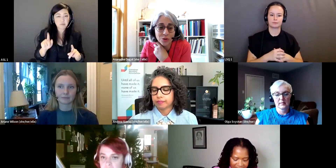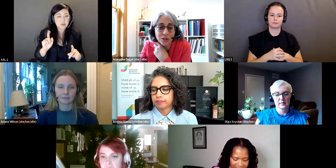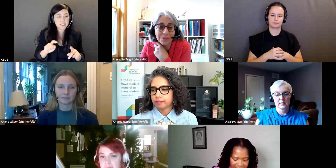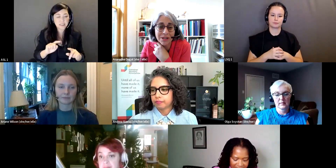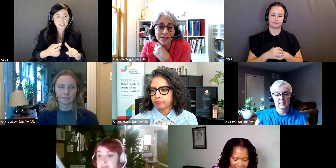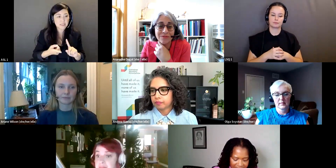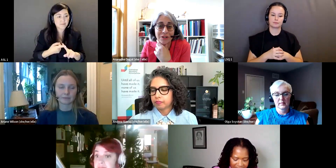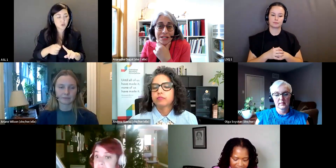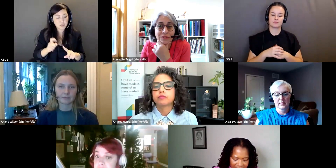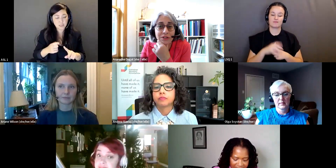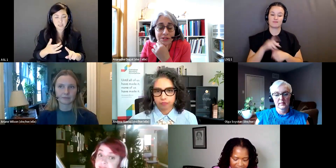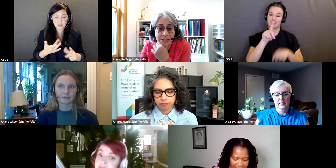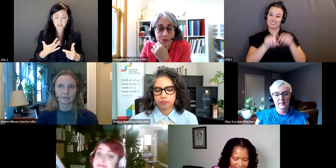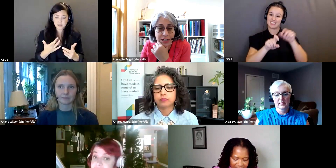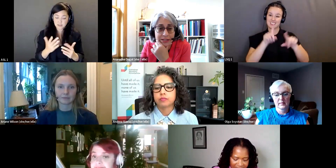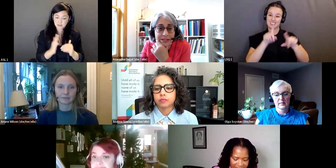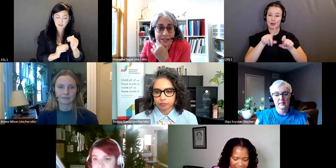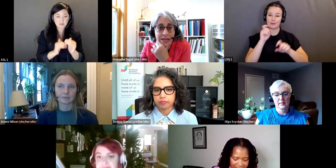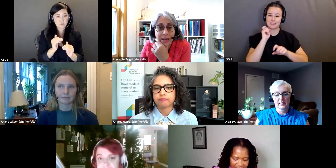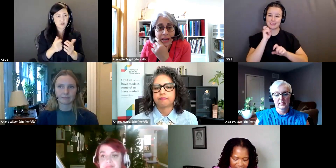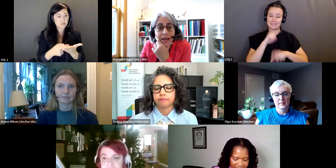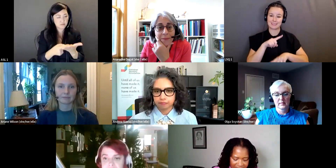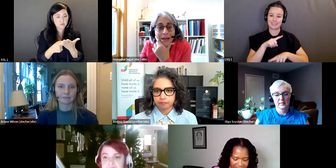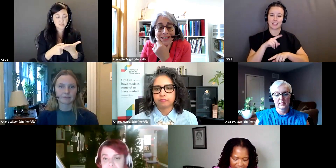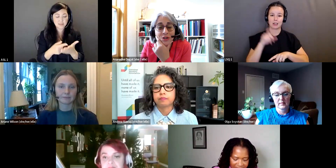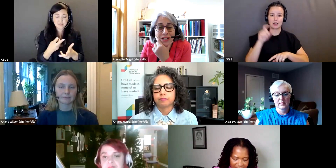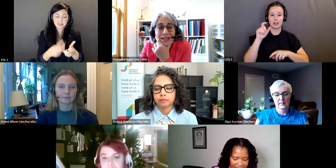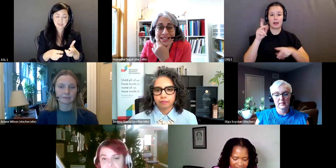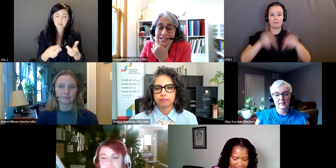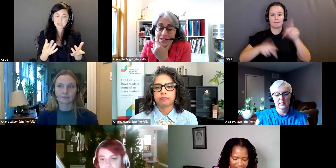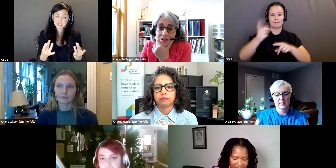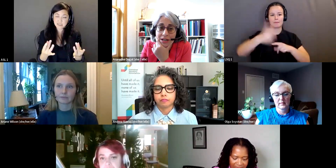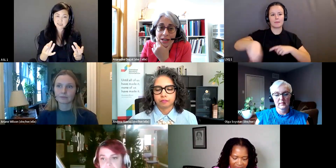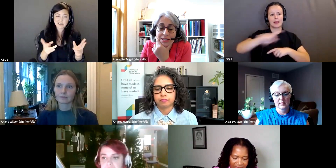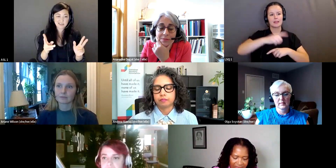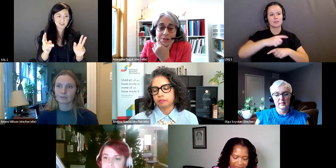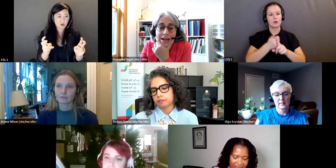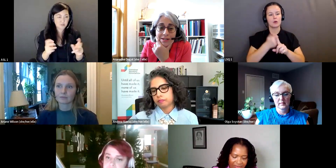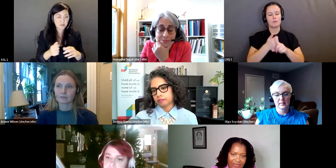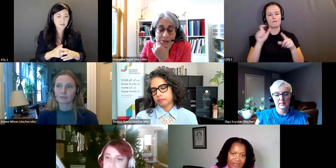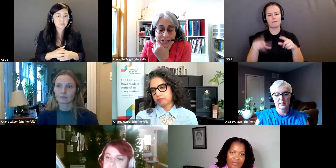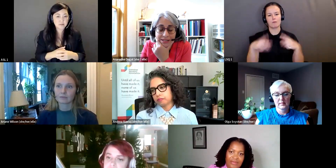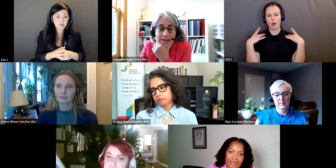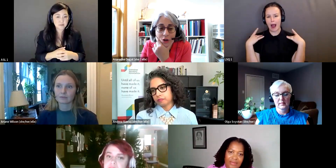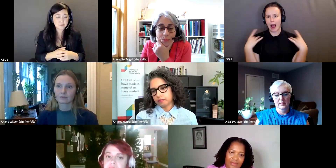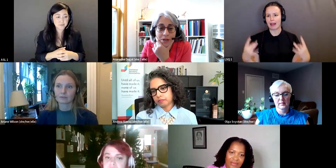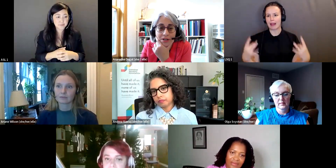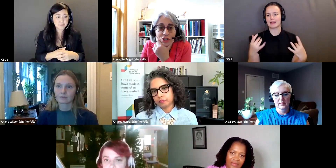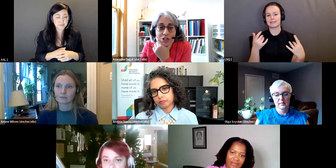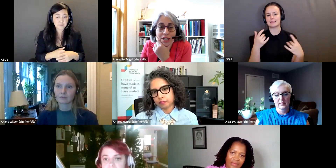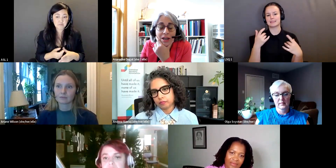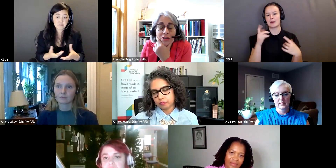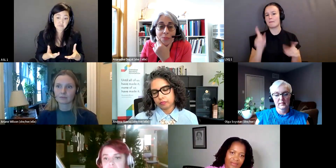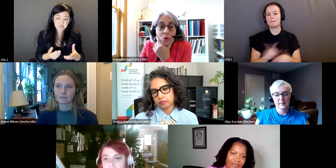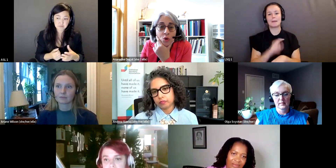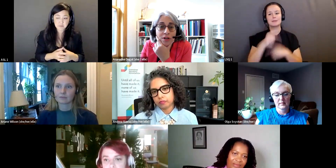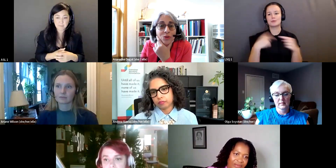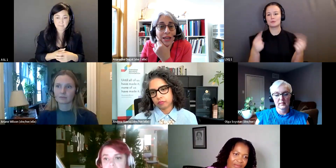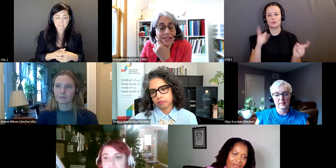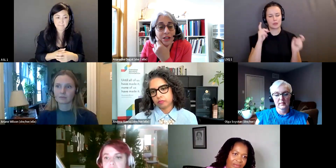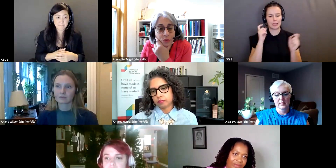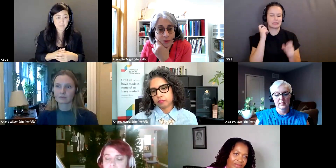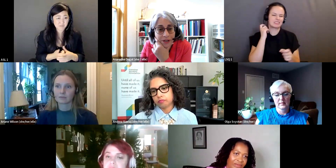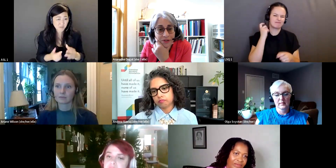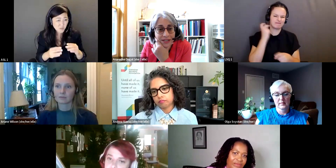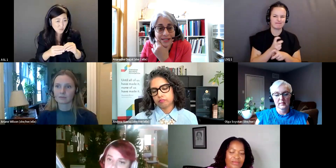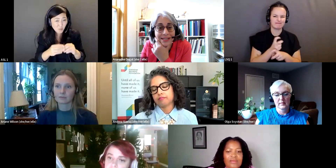façon générale. Les gens doivent commencer par être plus à l'aise de parler avec des sujets difficiles. Il ne faut pas sous-estimer